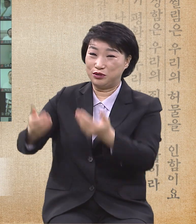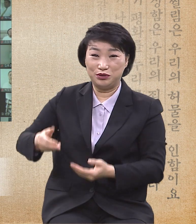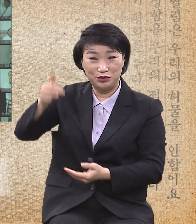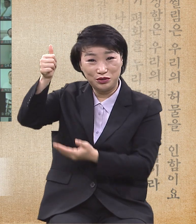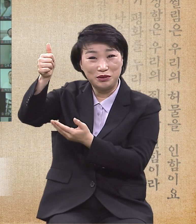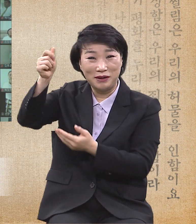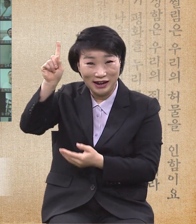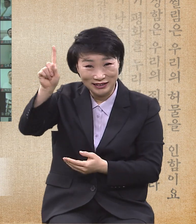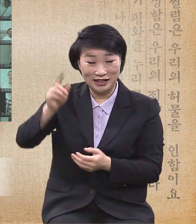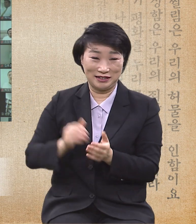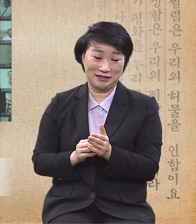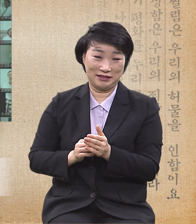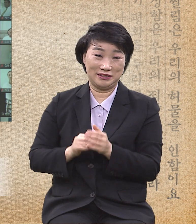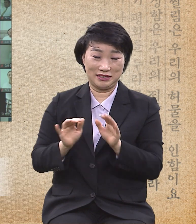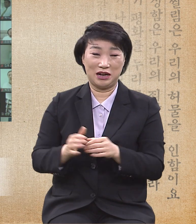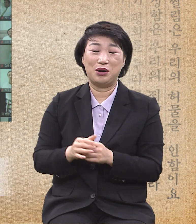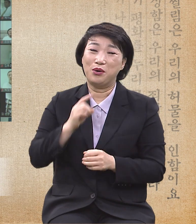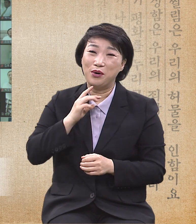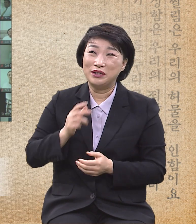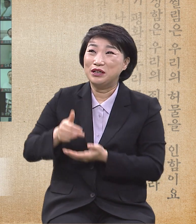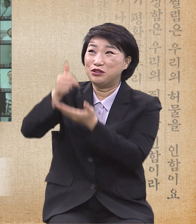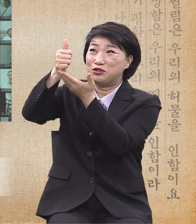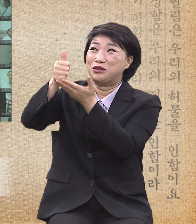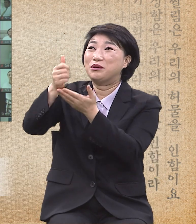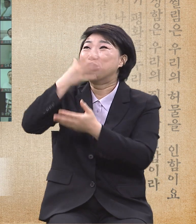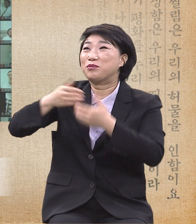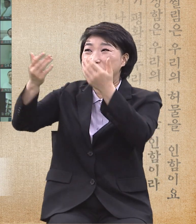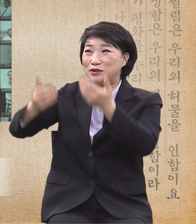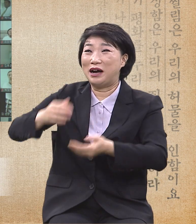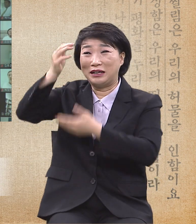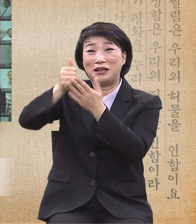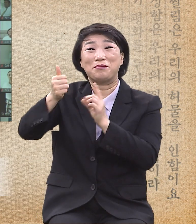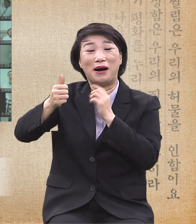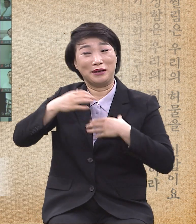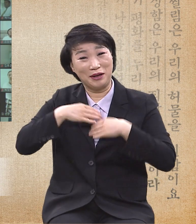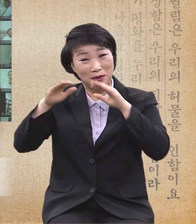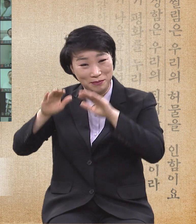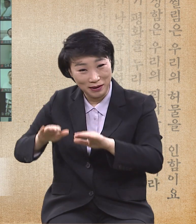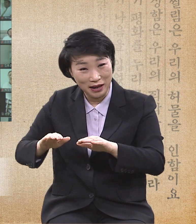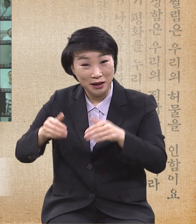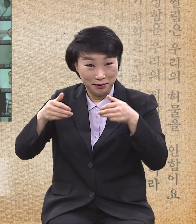분이시니 오직 그 축복 주신 하나님만 경배하고